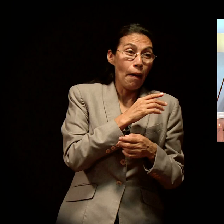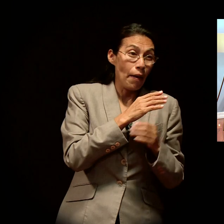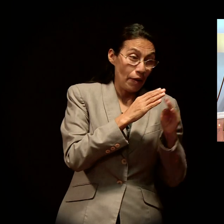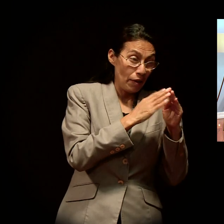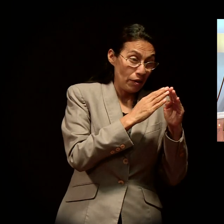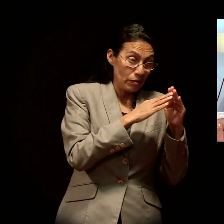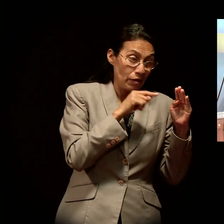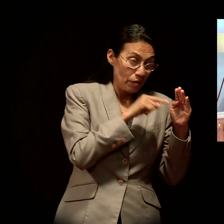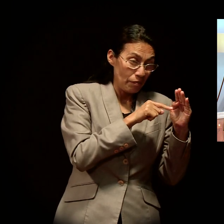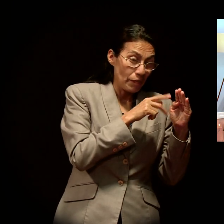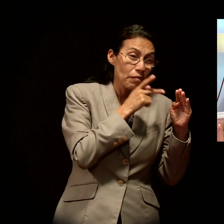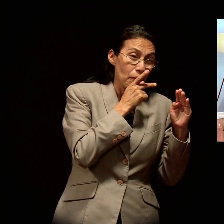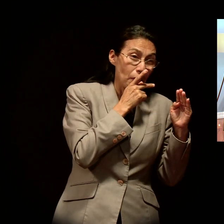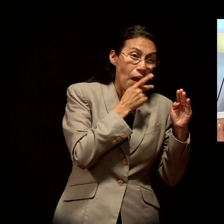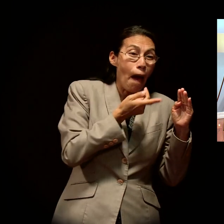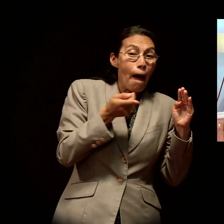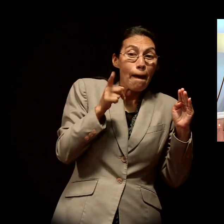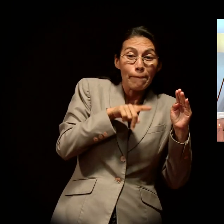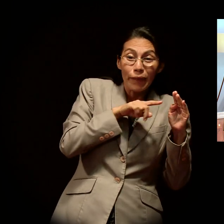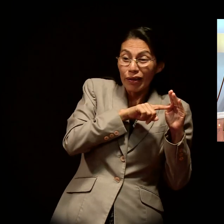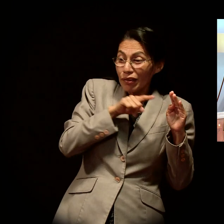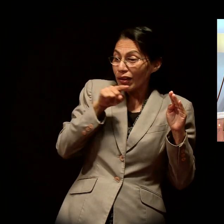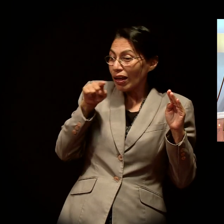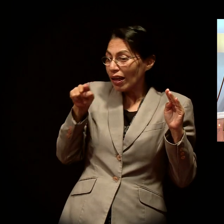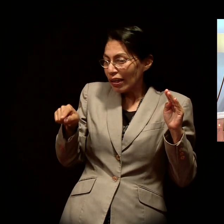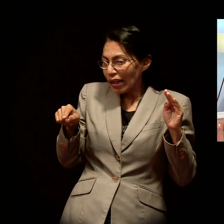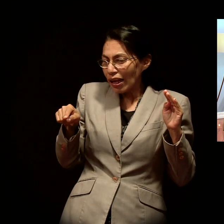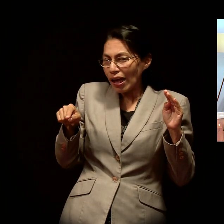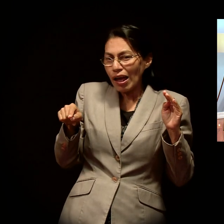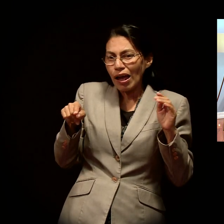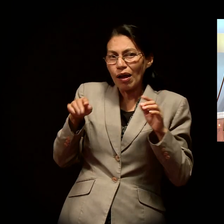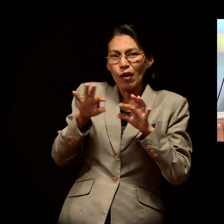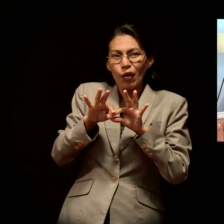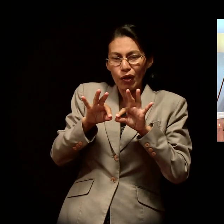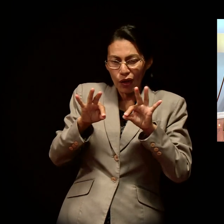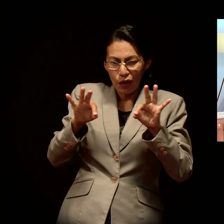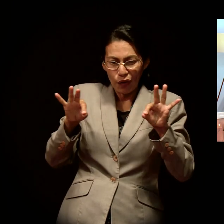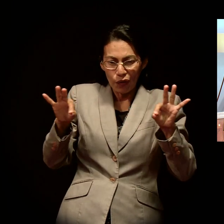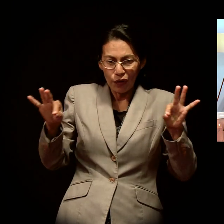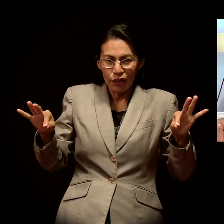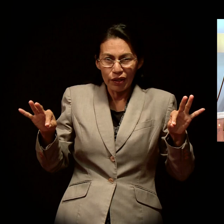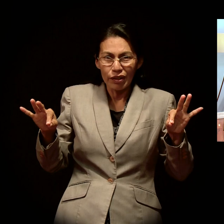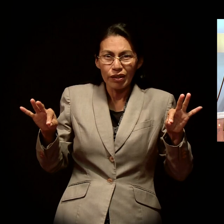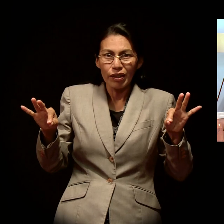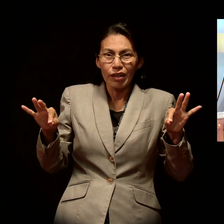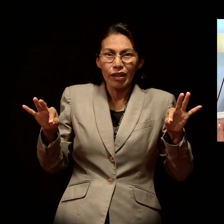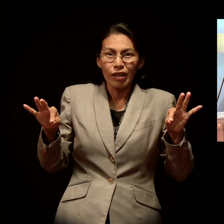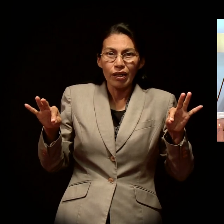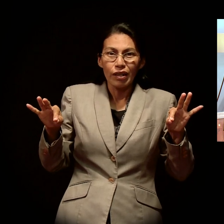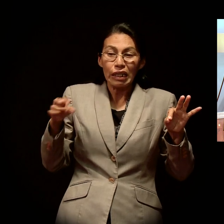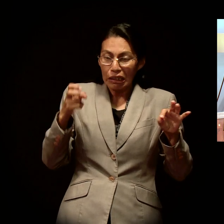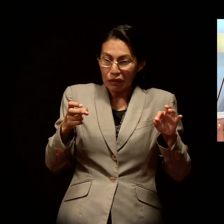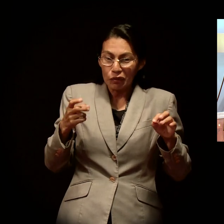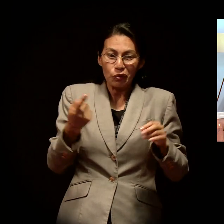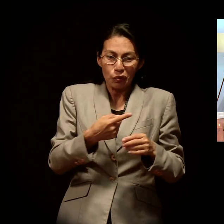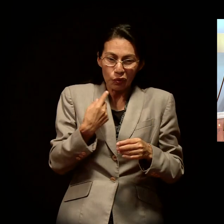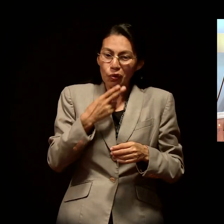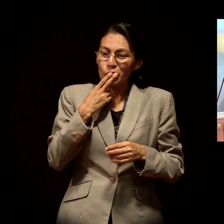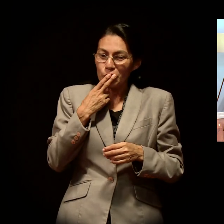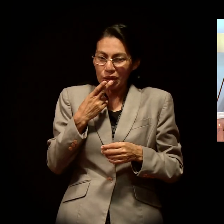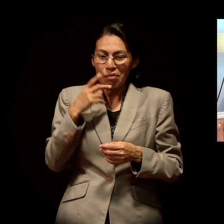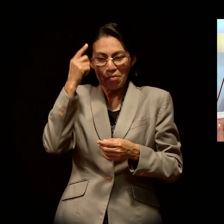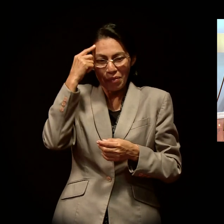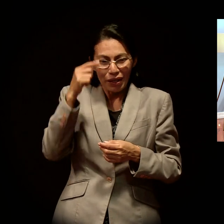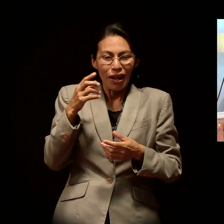llegando a la casa a mi papá me mandó a traer una soga un lazo y pues esto lo vamos a usar para